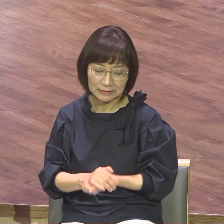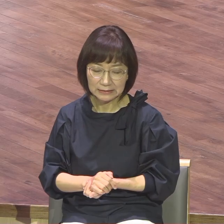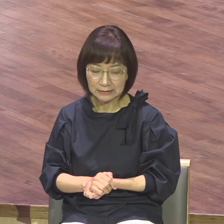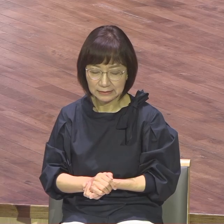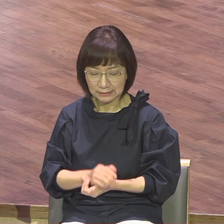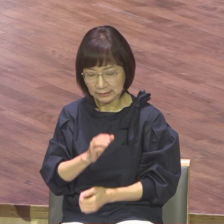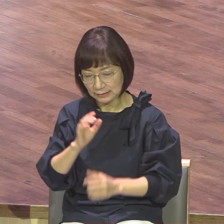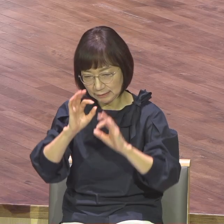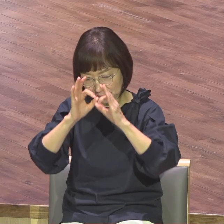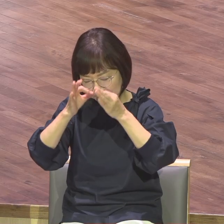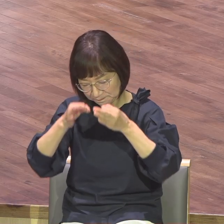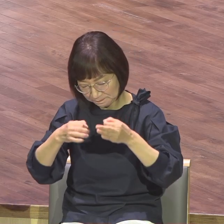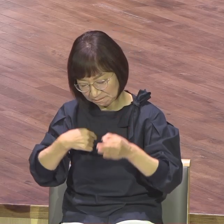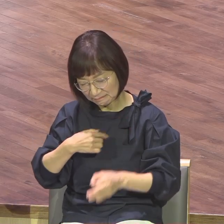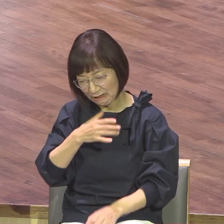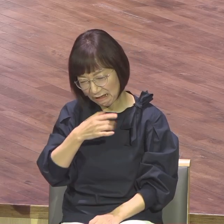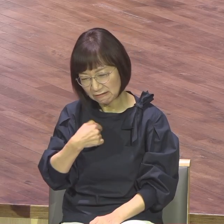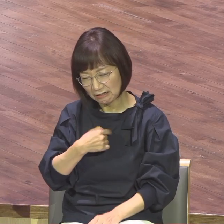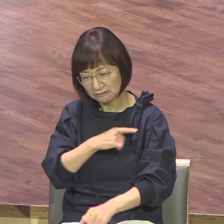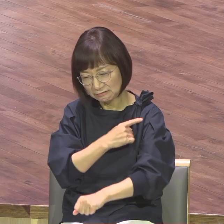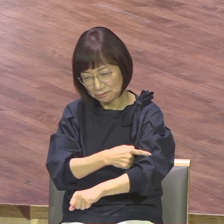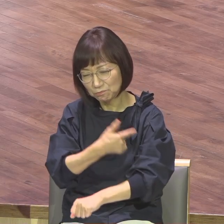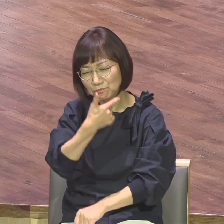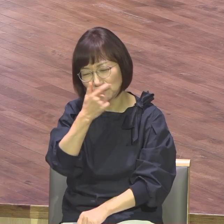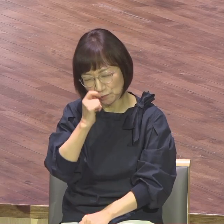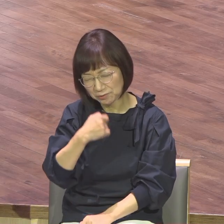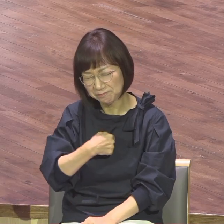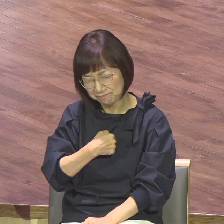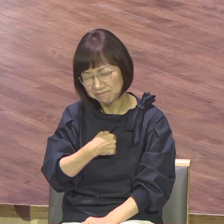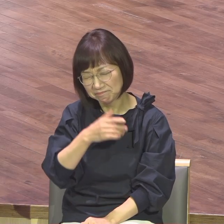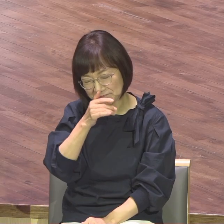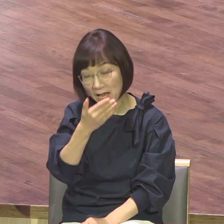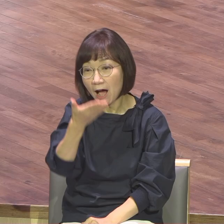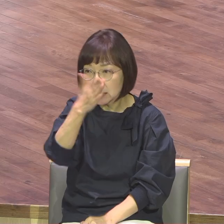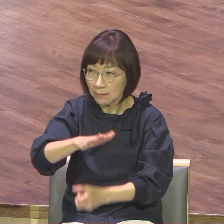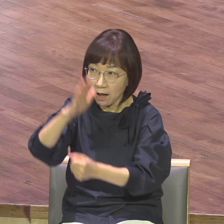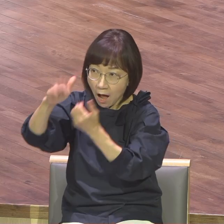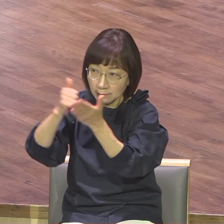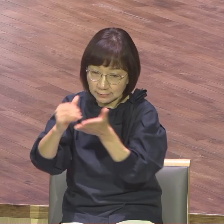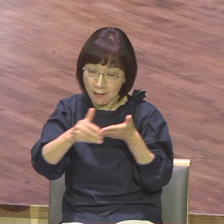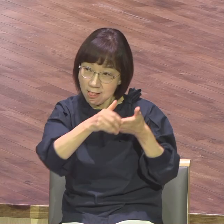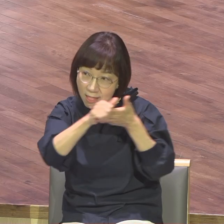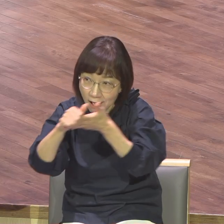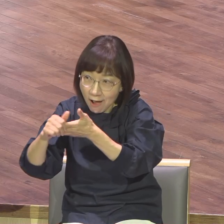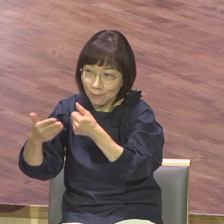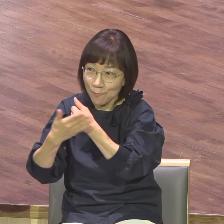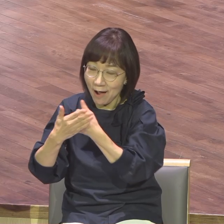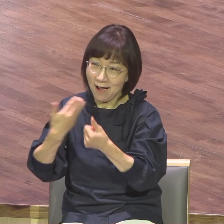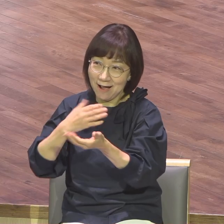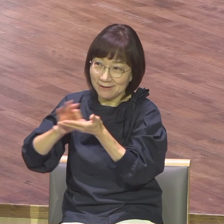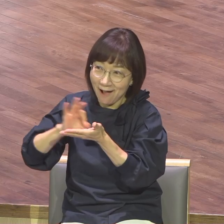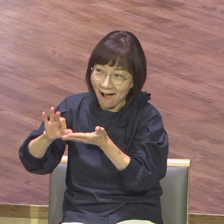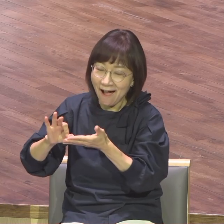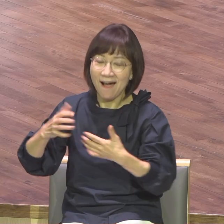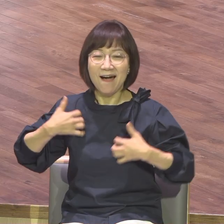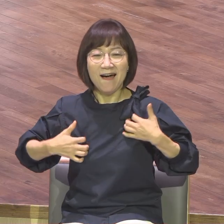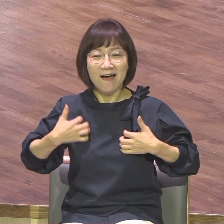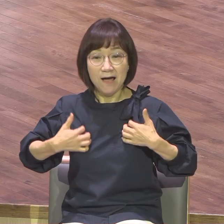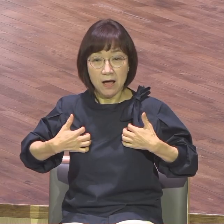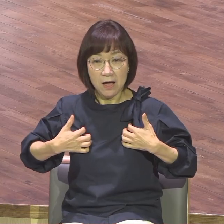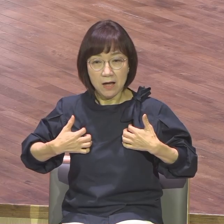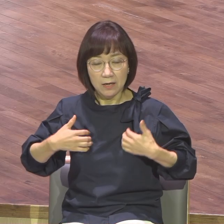무능한데 하나님께서 나를 인도해 주시구나. 이렇게 나를 사용해 주시구나. 이거 얼마나 기쁘고 감사합니까? 이런